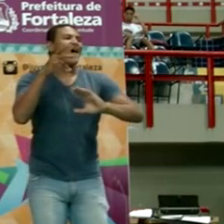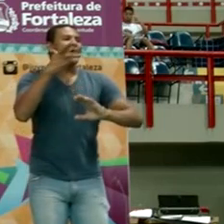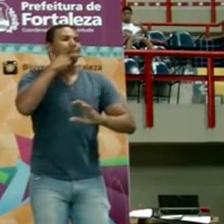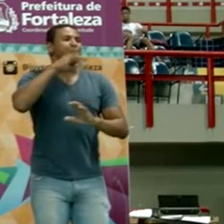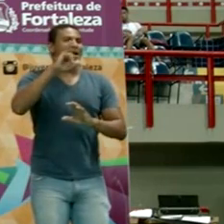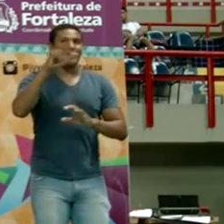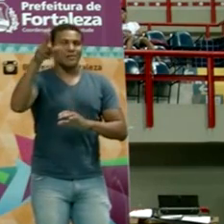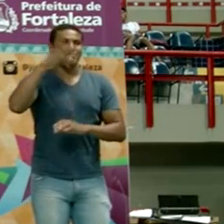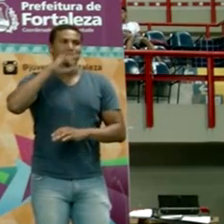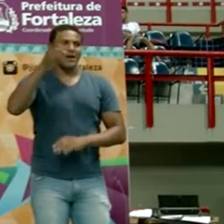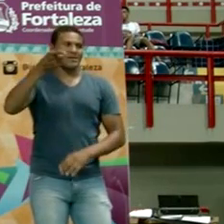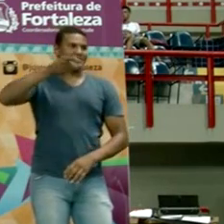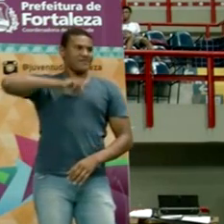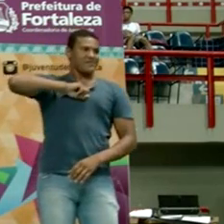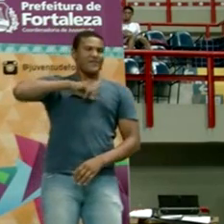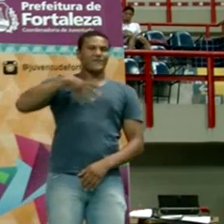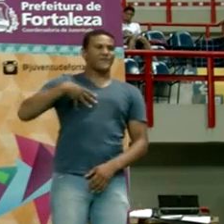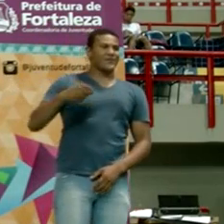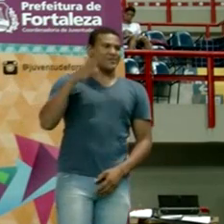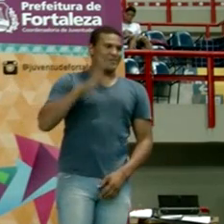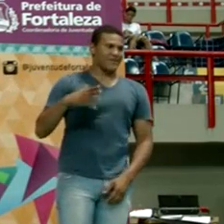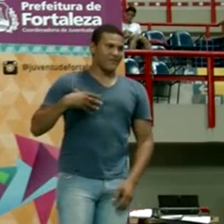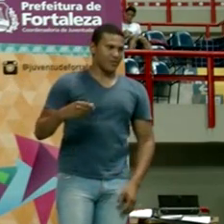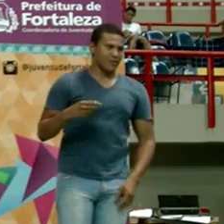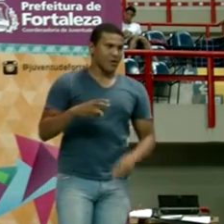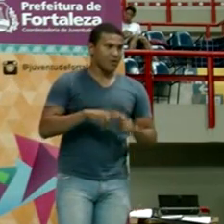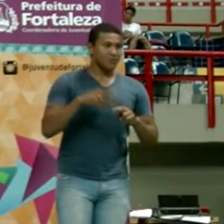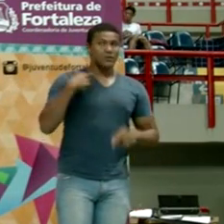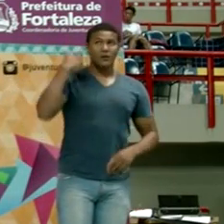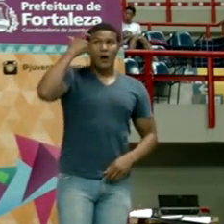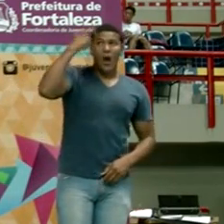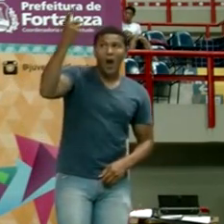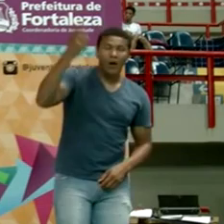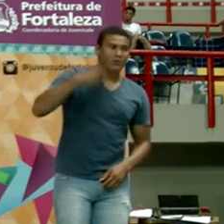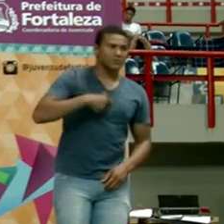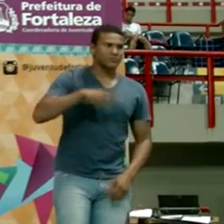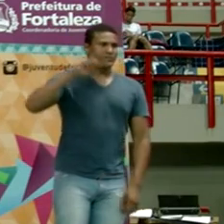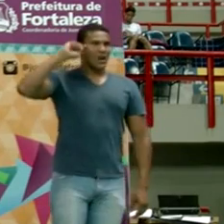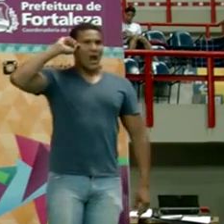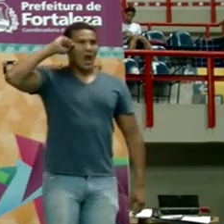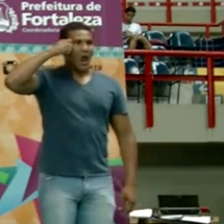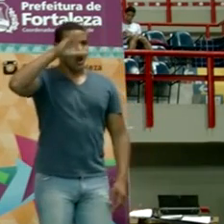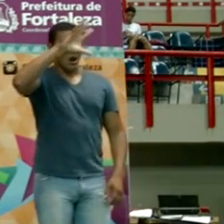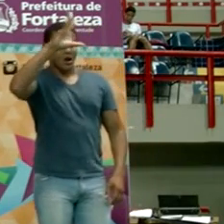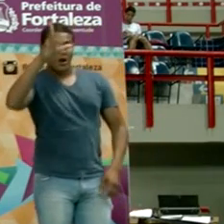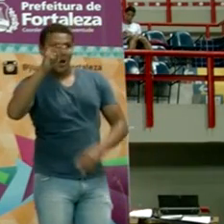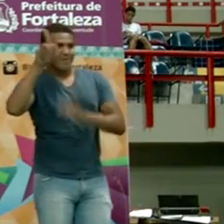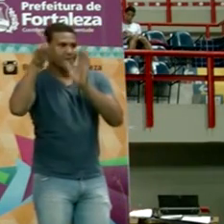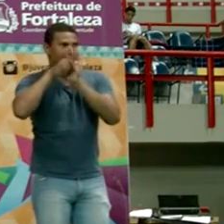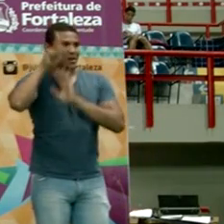dos índios, dos negros africanos que foram trazidos,